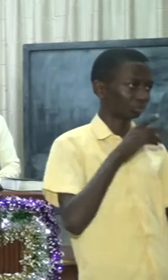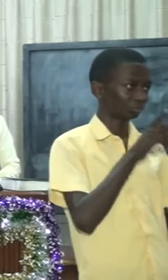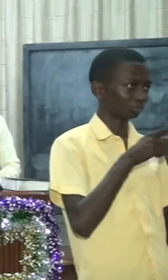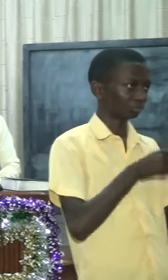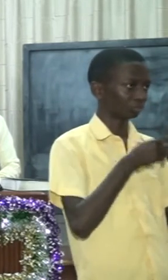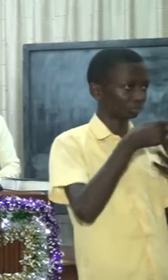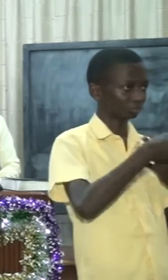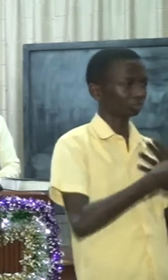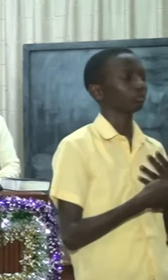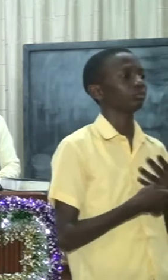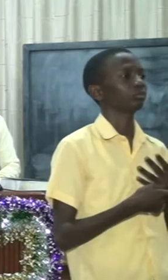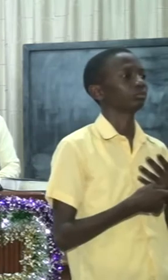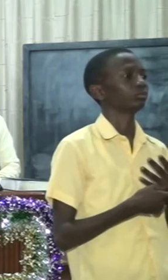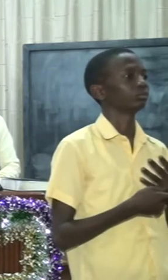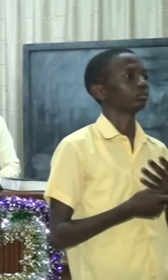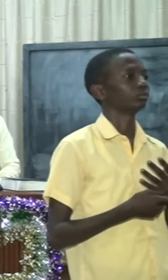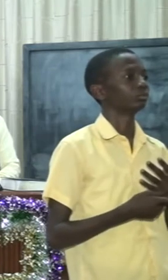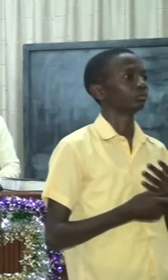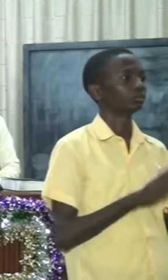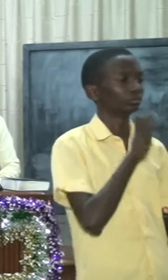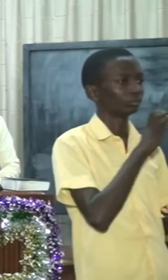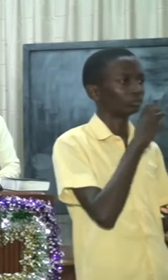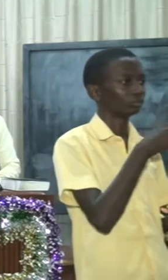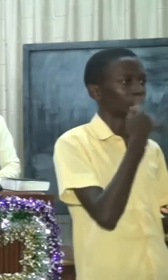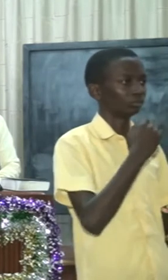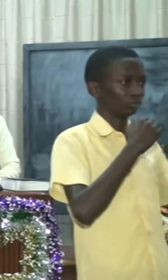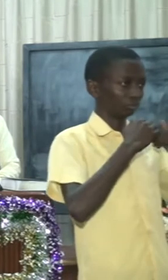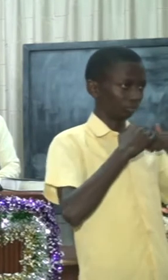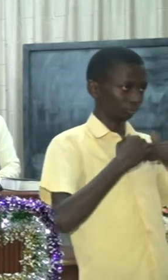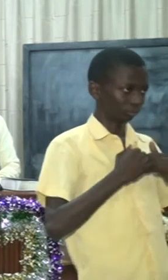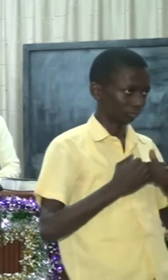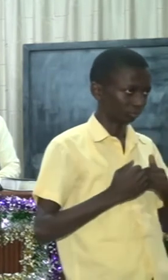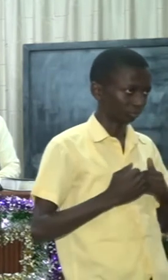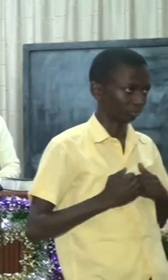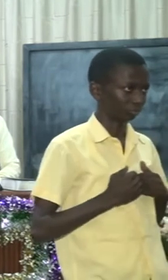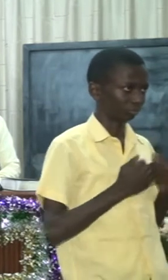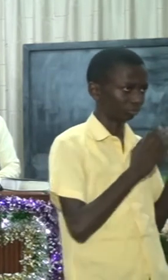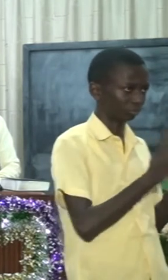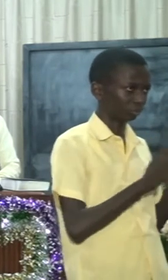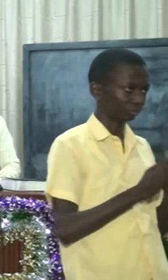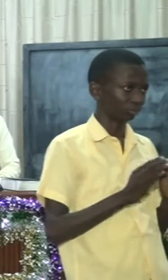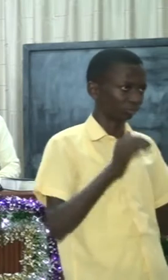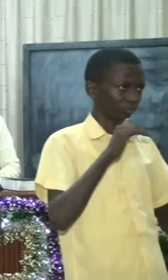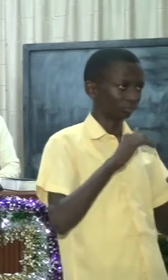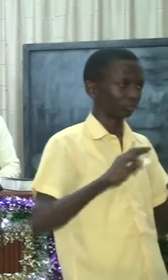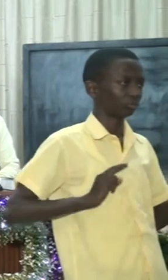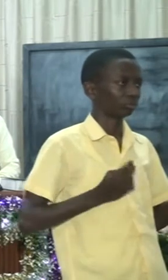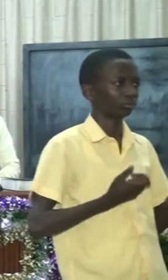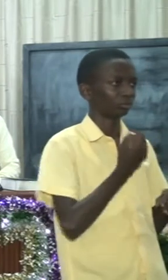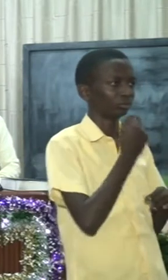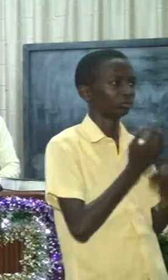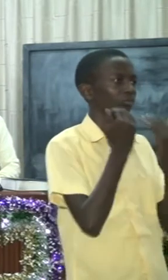yako. Nous sommes dans ce plan, dans ton plan là. Wewe ndio uli prévoir, c'est toi qui as prévu. Tunasema accente, nous disons